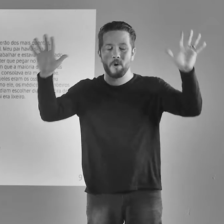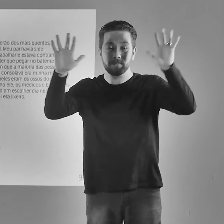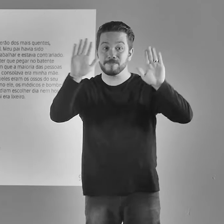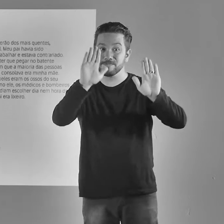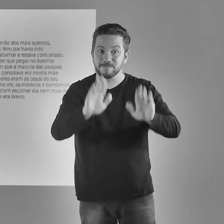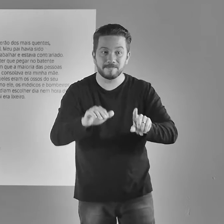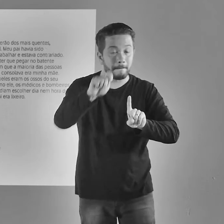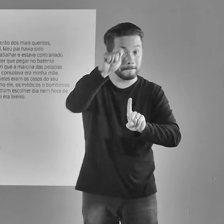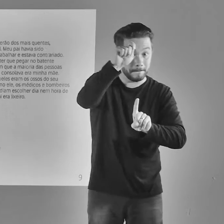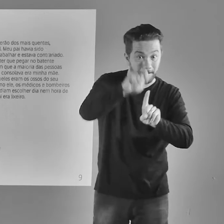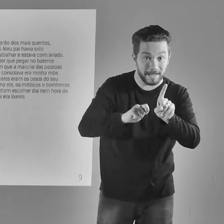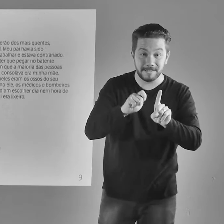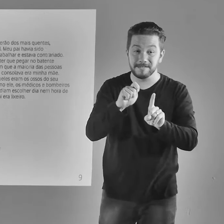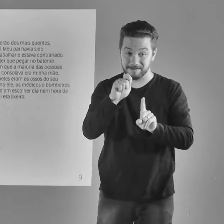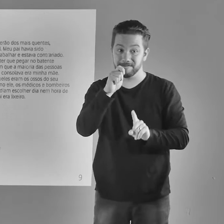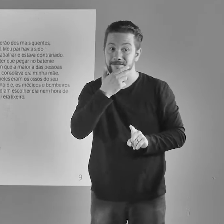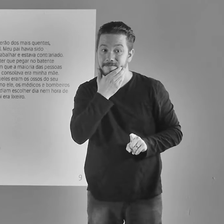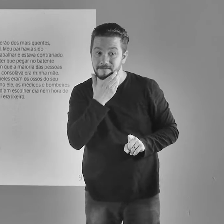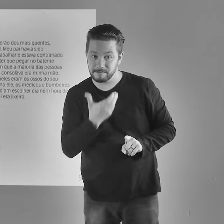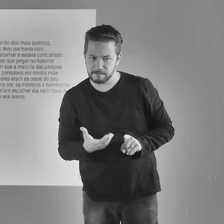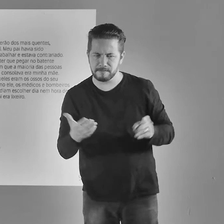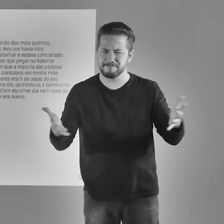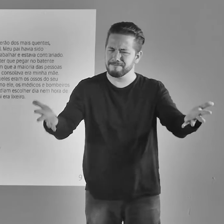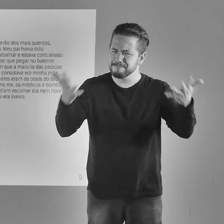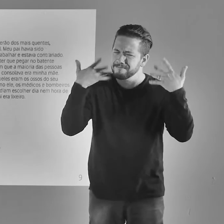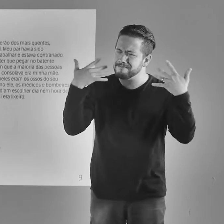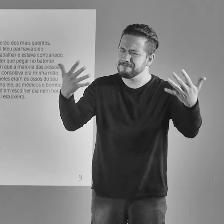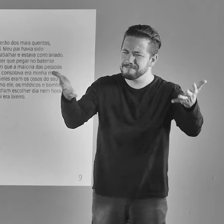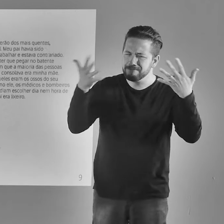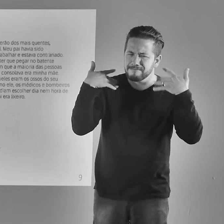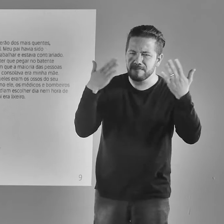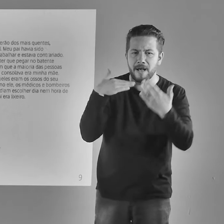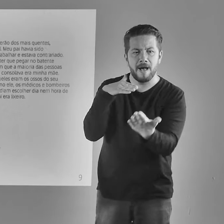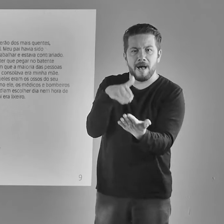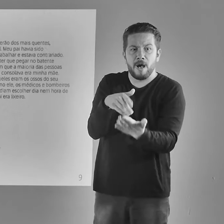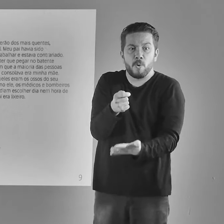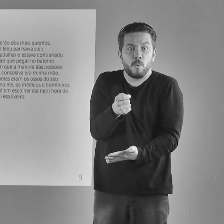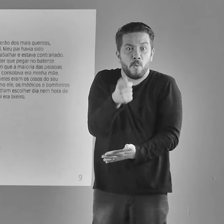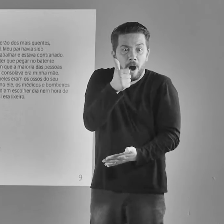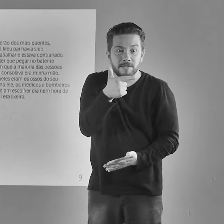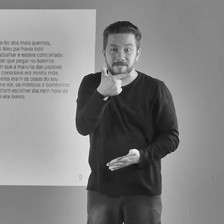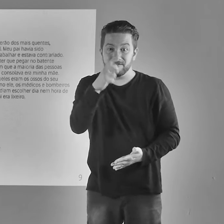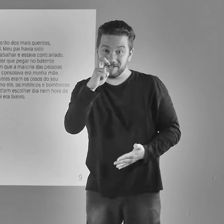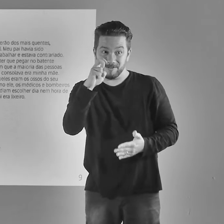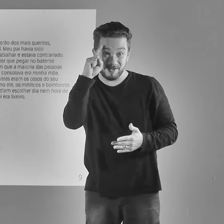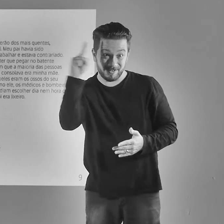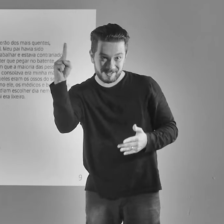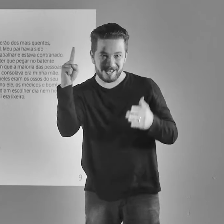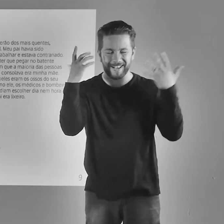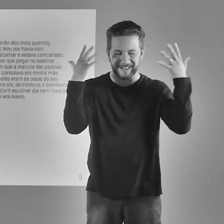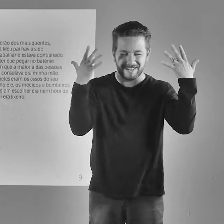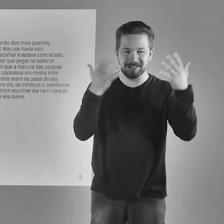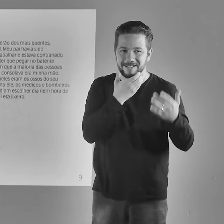Era dezembro, verão dos mais quentes, véspera de Natal. Meu pai